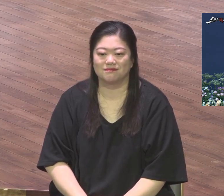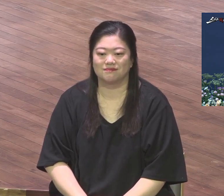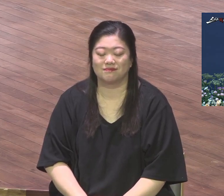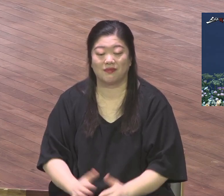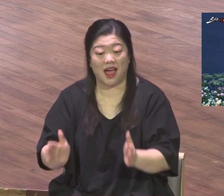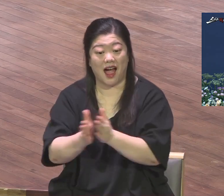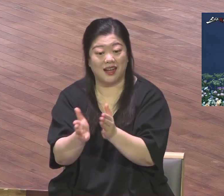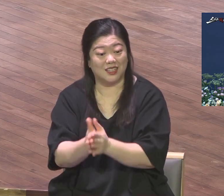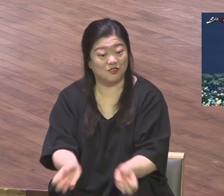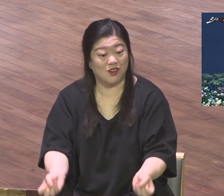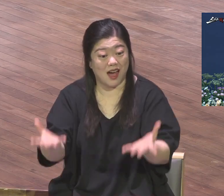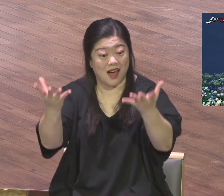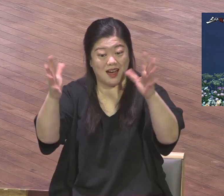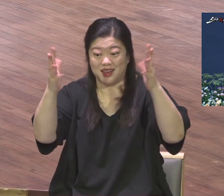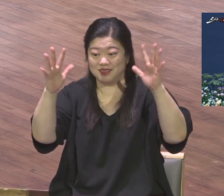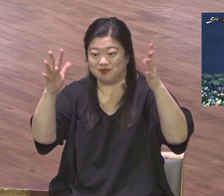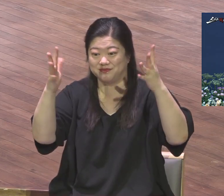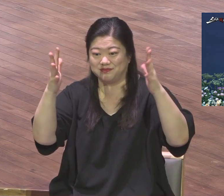할렐루야.